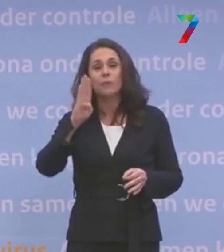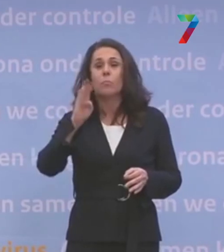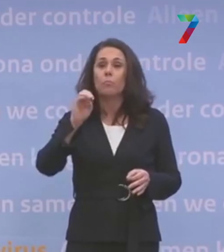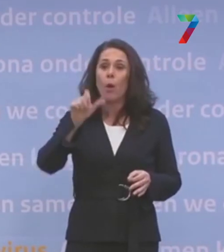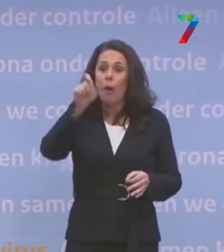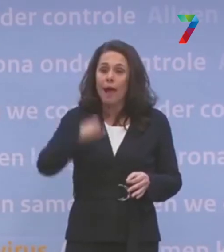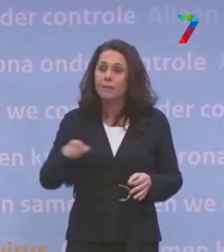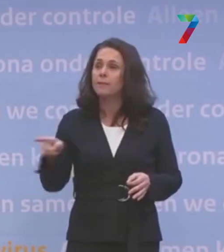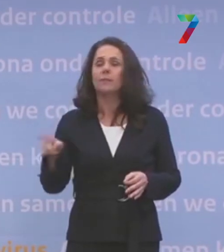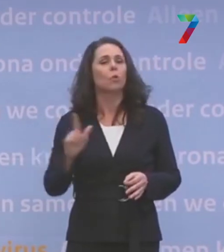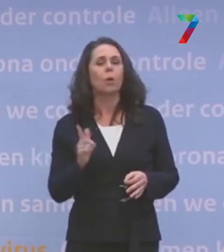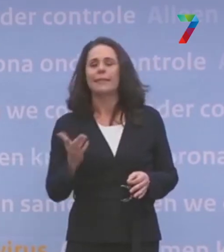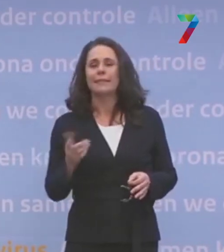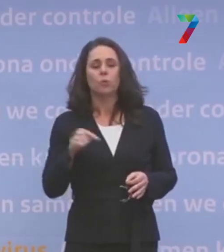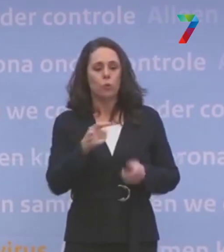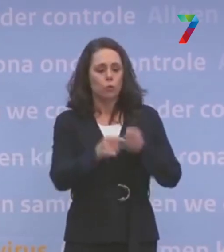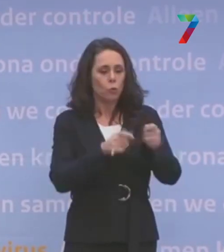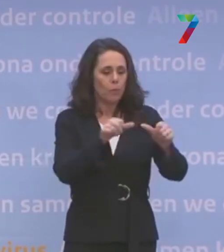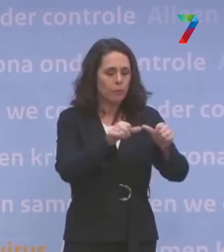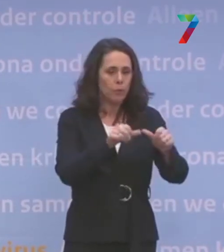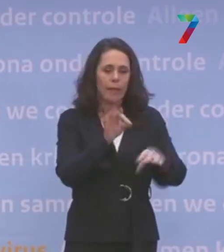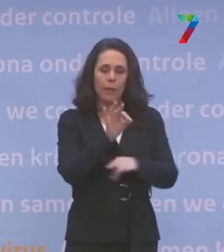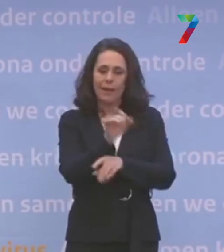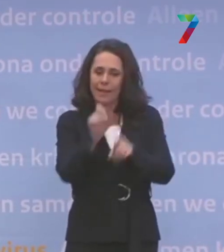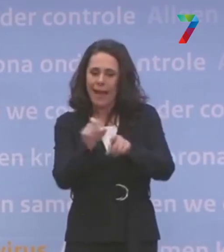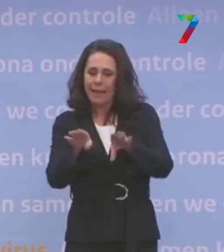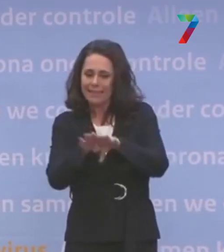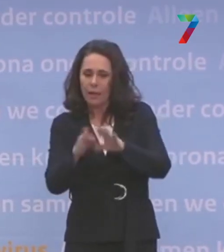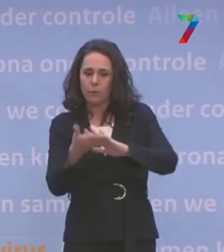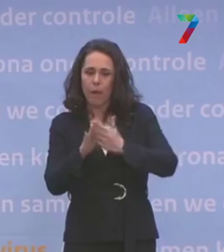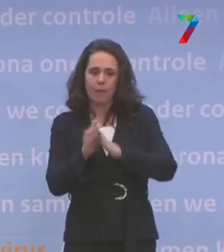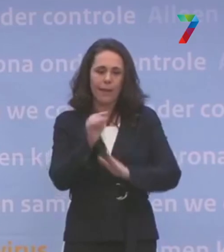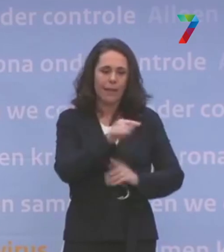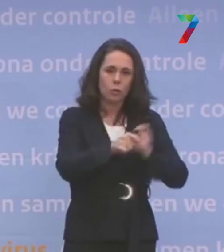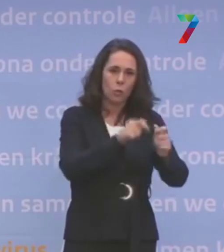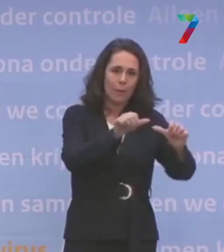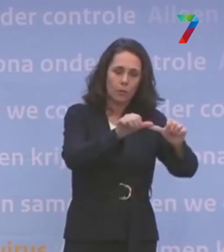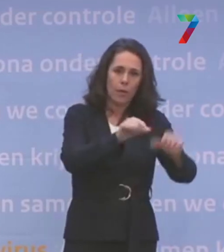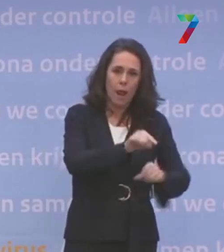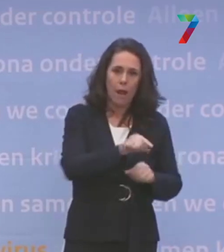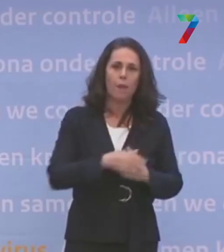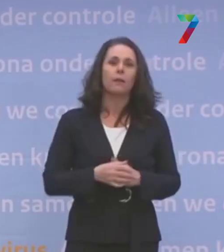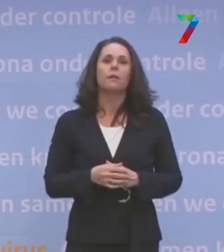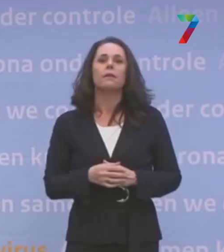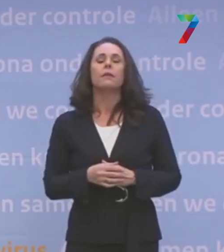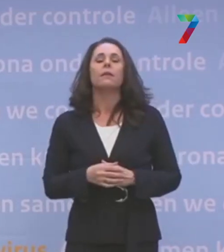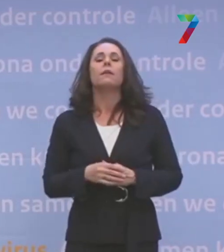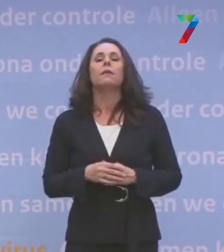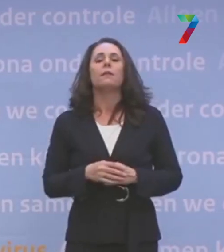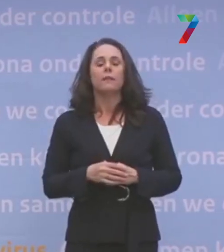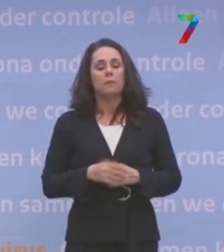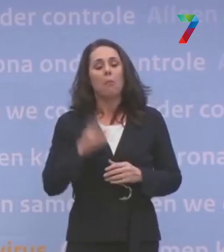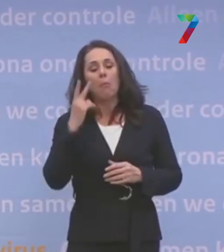dat dus het zorgpersoneel, dat leraren net zo behandeld gaan worden als zorgpersoneel. En we kijken naar